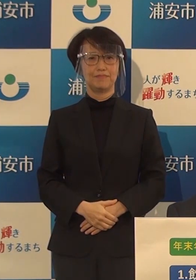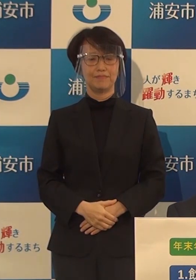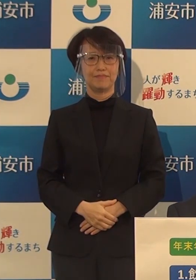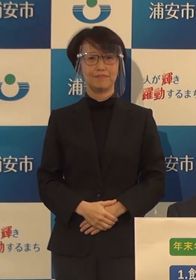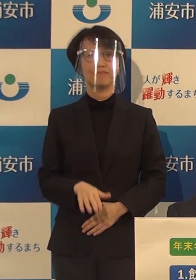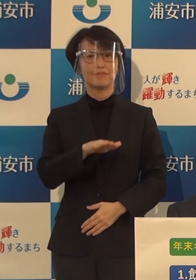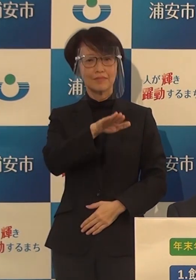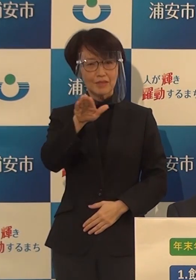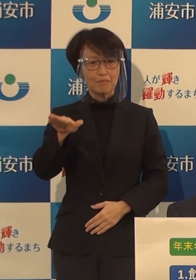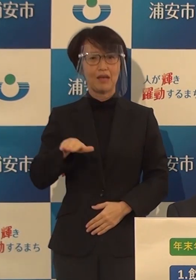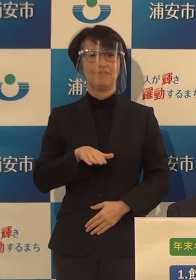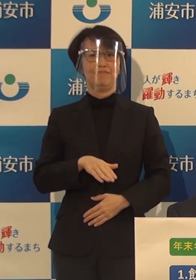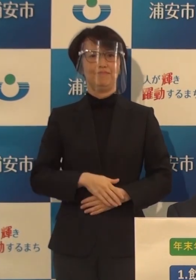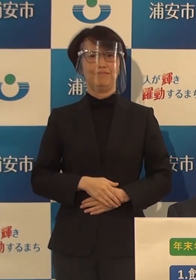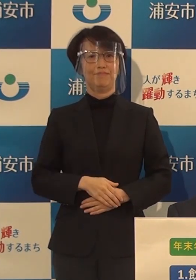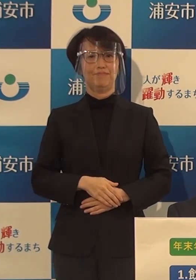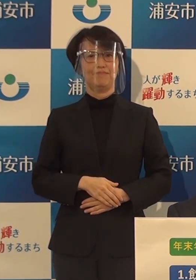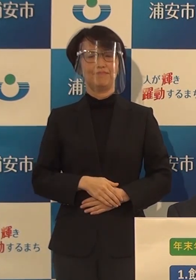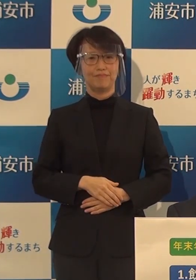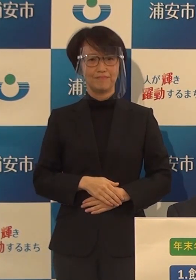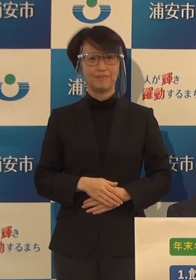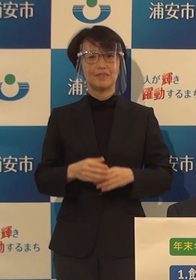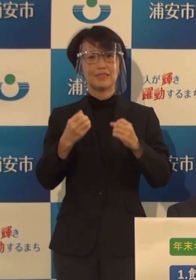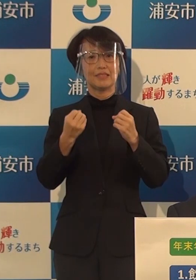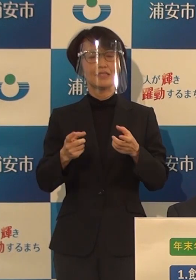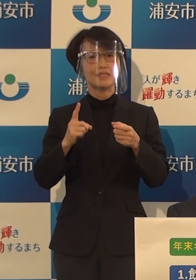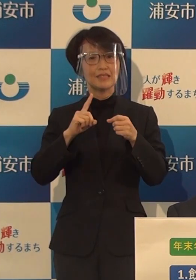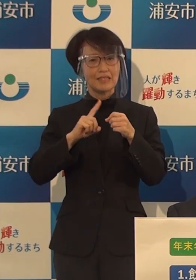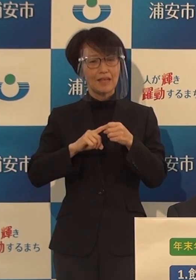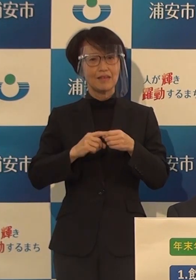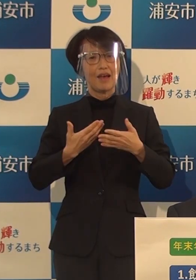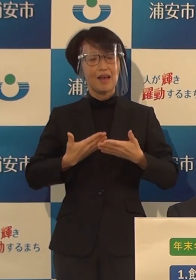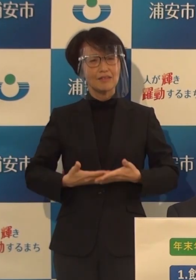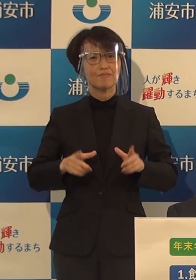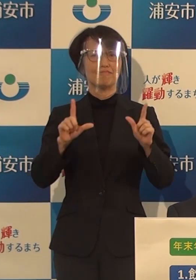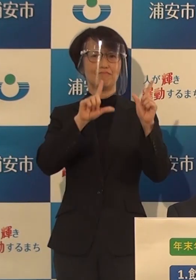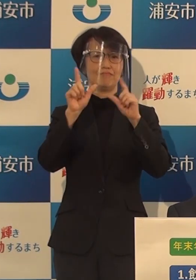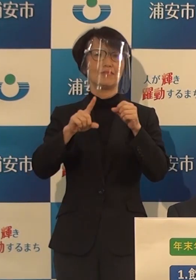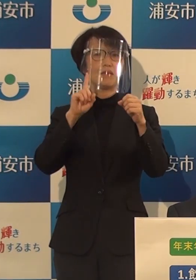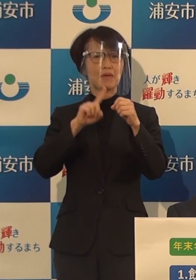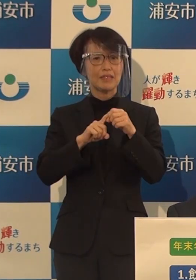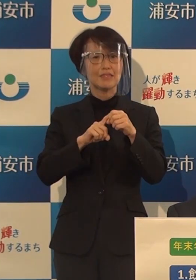市民の皆様、共に笑顔で新年を迎えるために